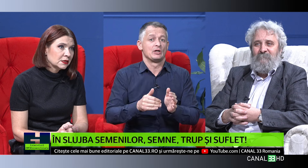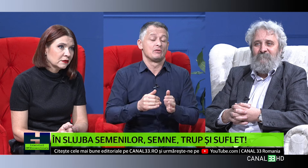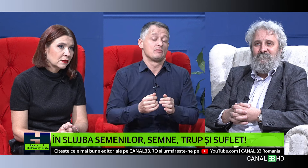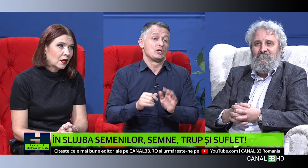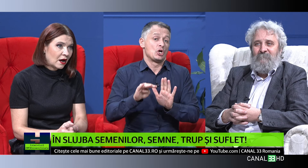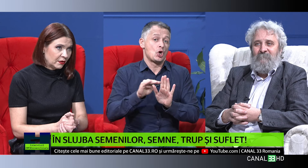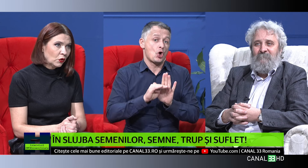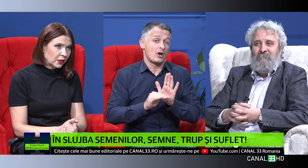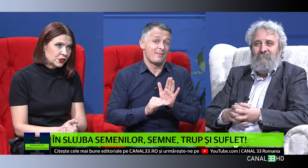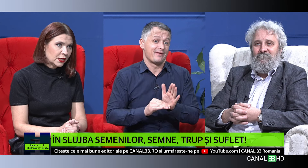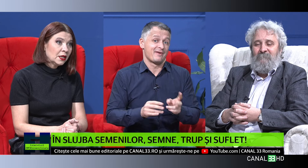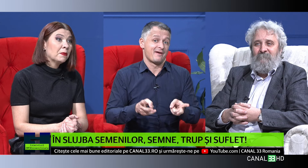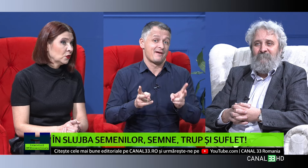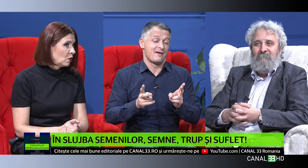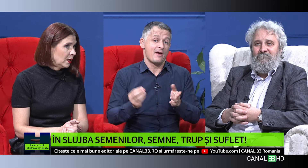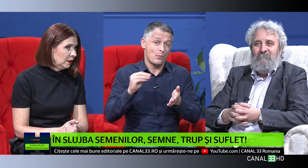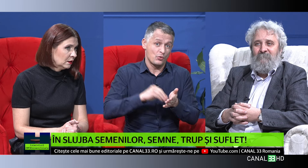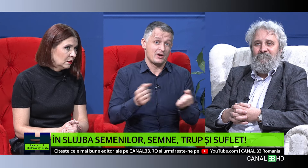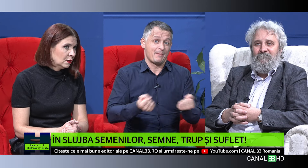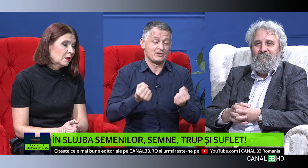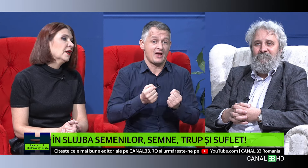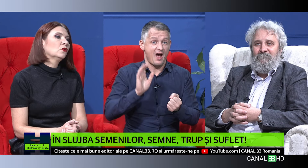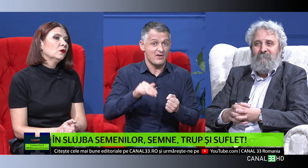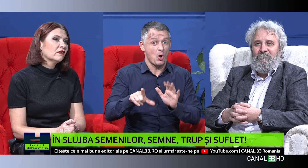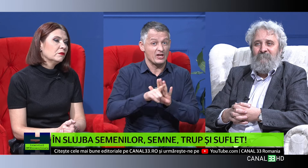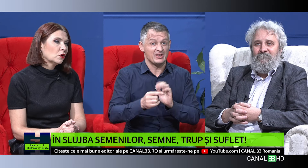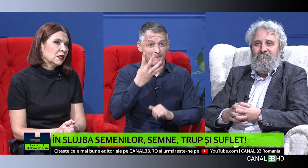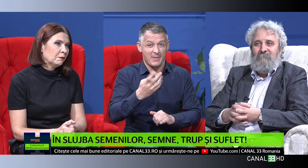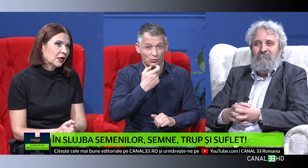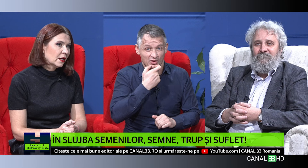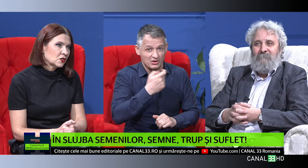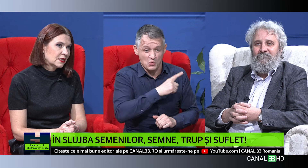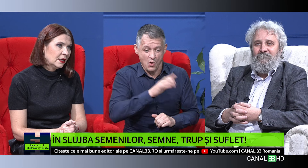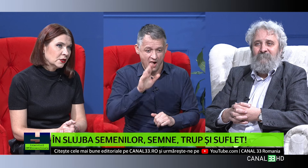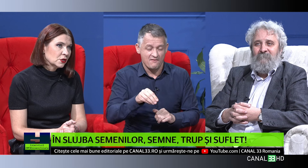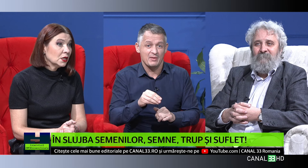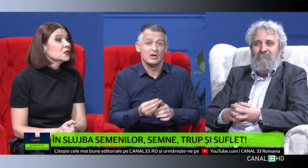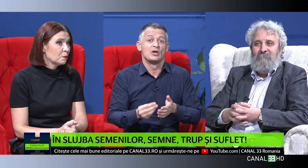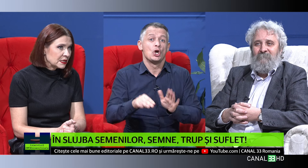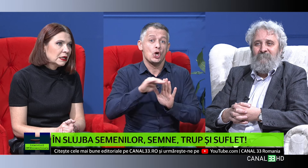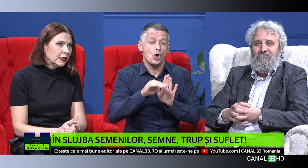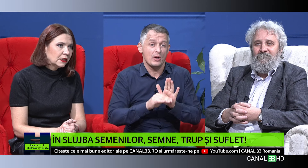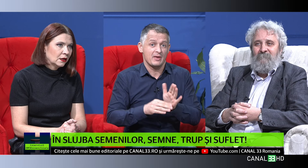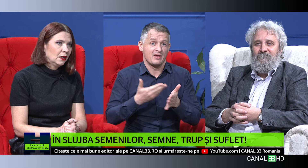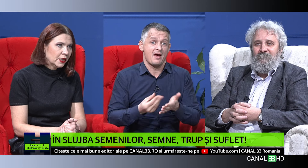permiteți că avem o lege de 4 ani. De 4 ani nu avem norme de aplicare a acestei legi. Este un pas înainte.